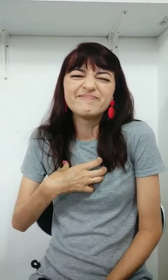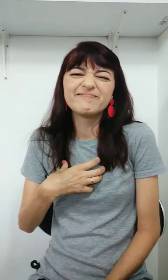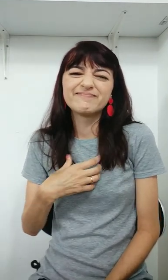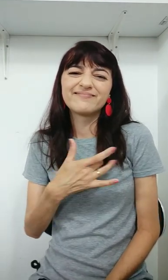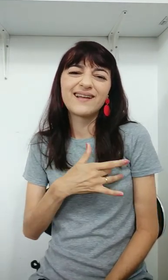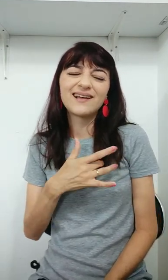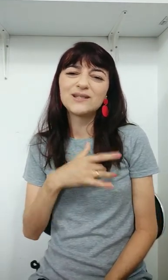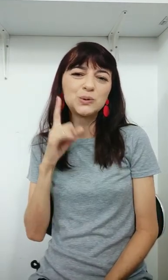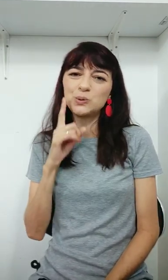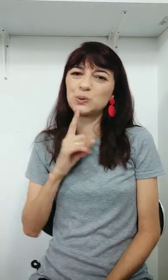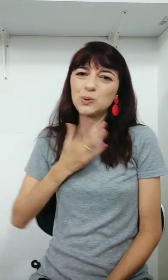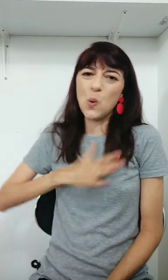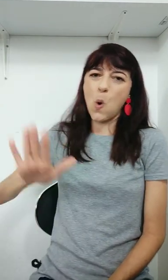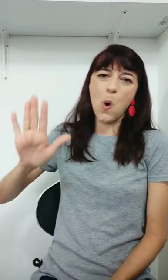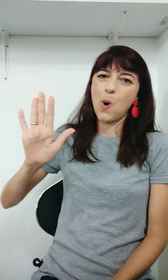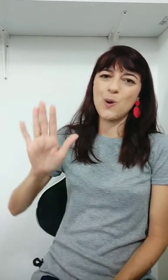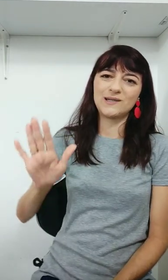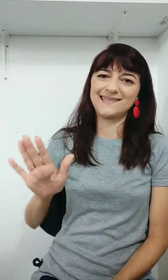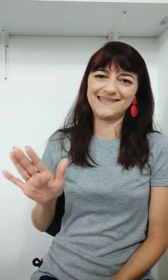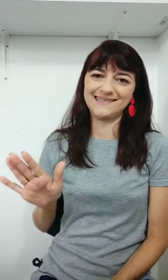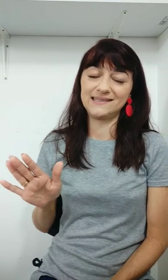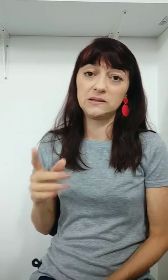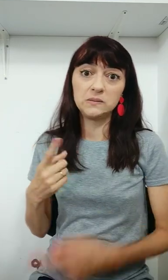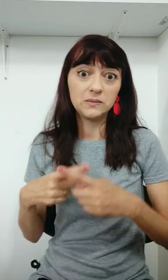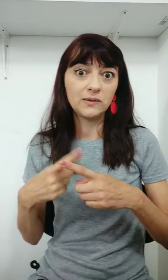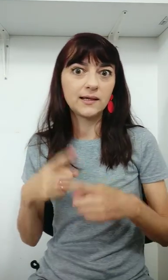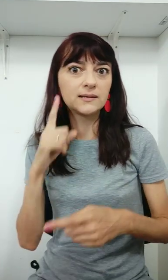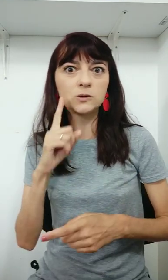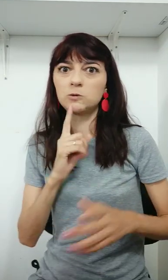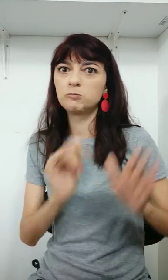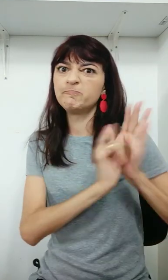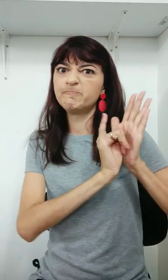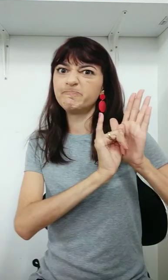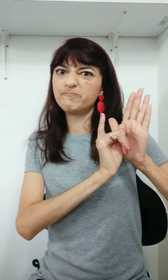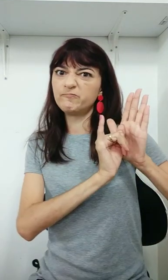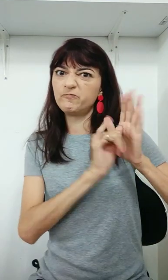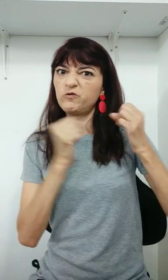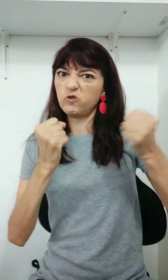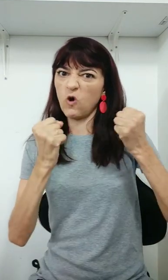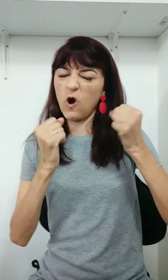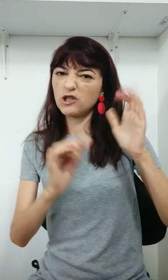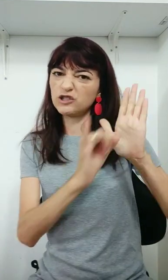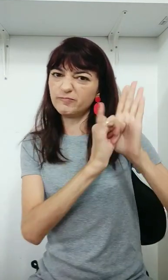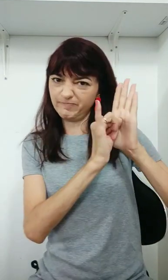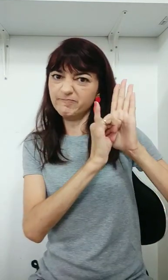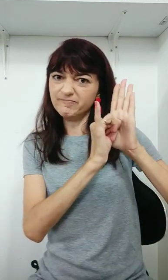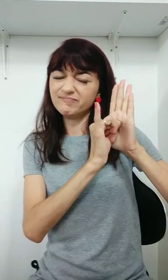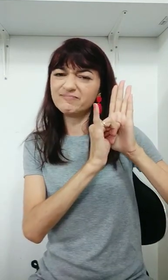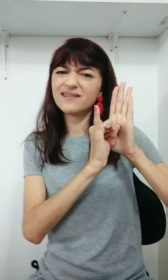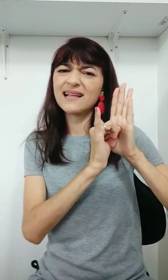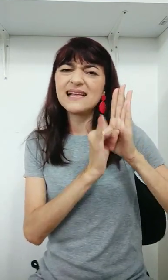valorização, um sentimento de dó, tadinho do surdo. Eu falo com vocês, a maioria da comunidade surda não gosta